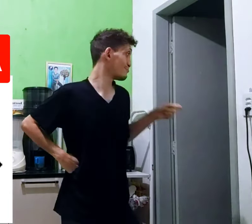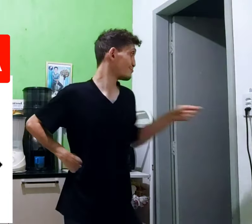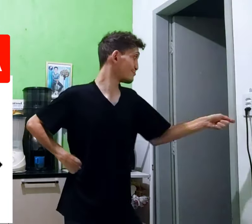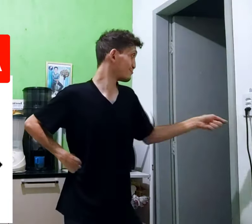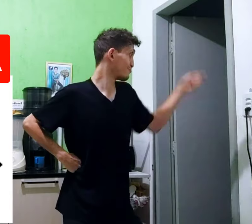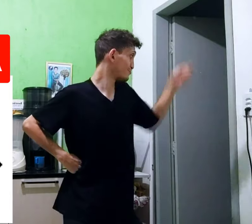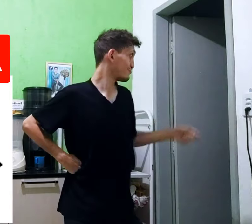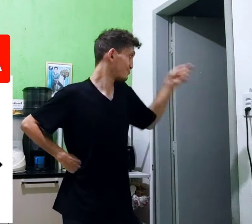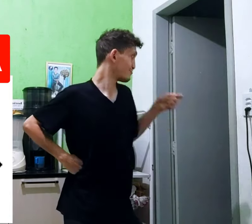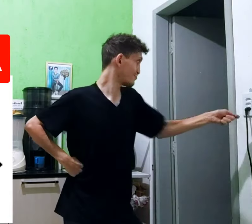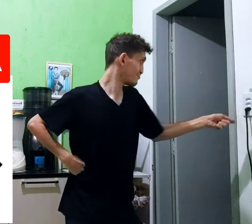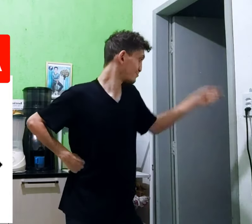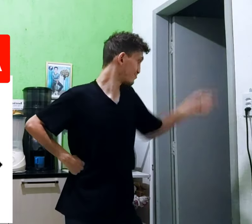Olha bem! Assim, ó!